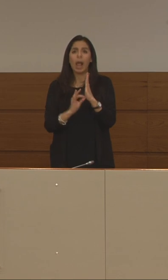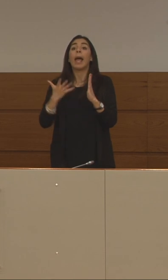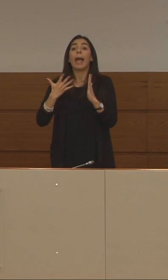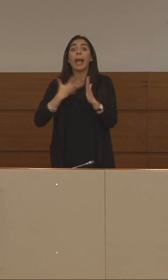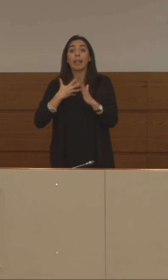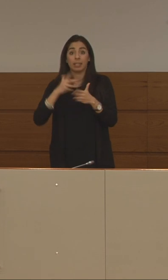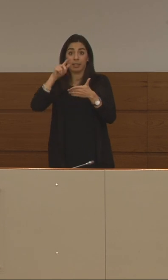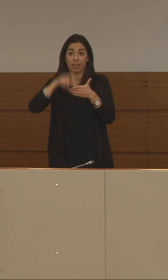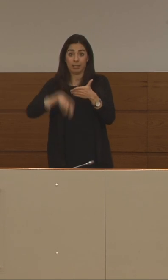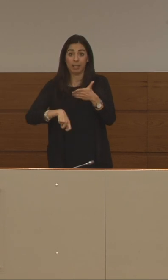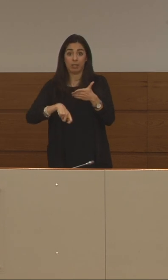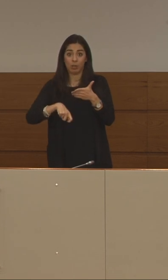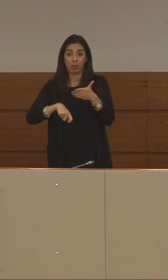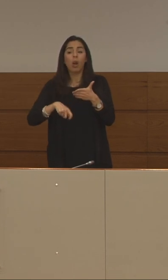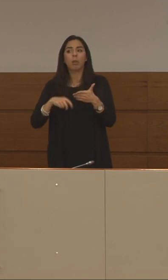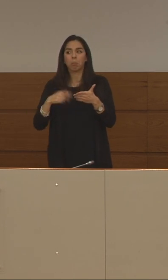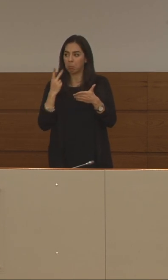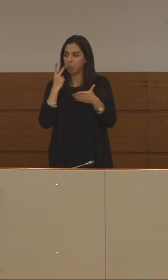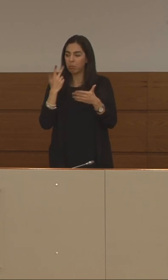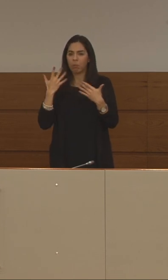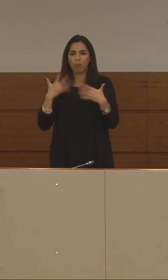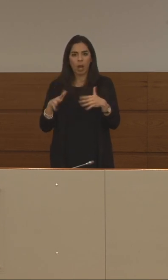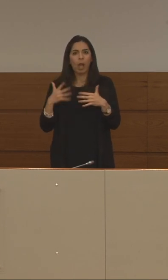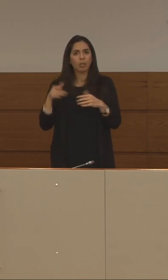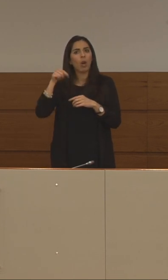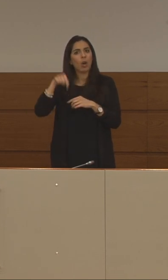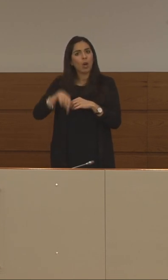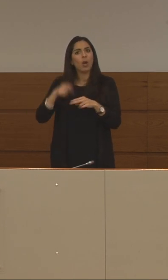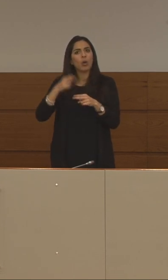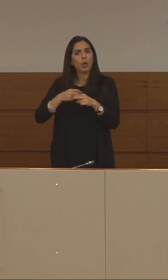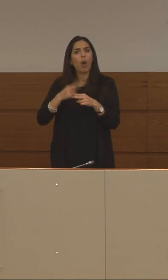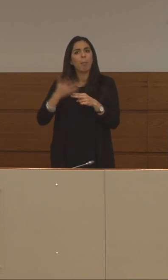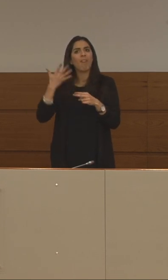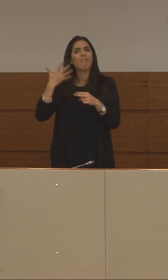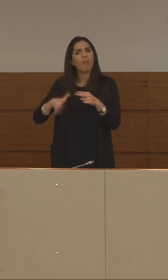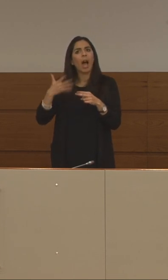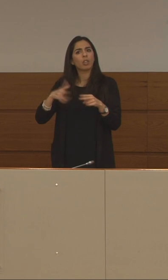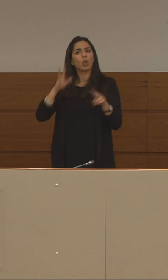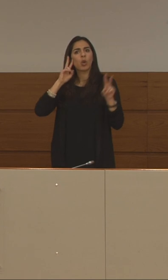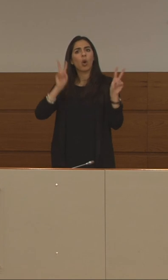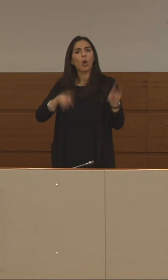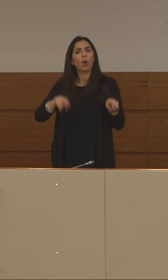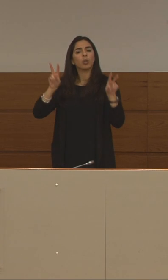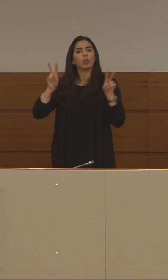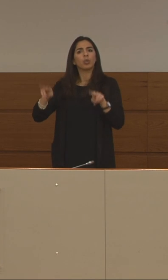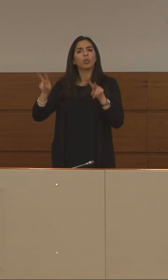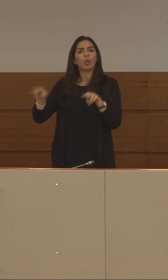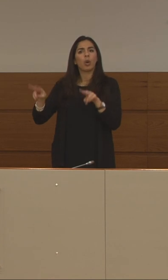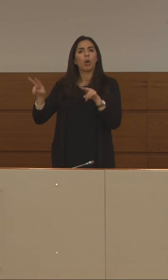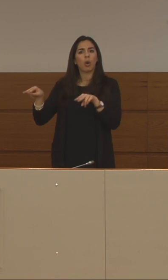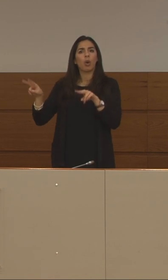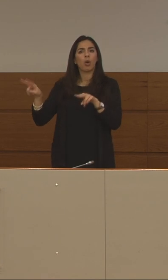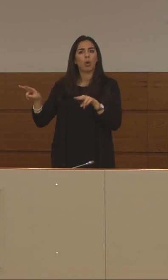anche qui su roma c'è stato un controllo diffuso da parte delle forze